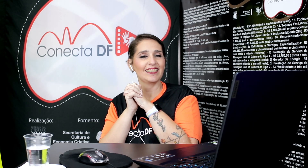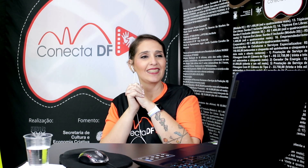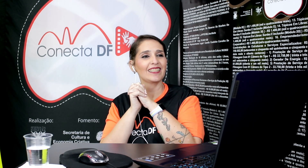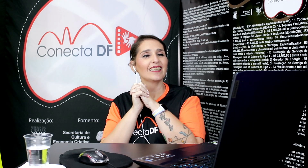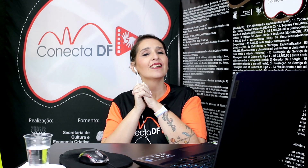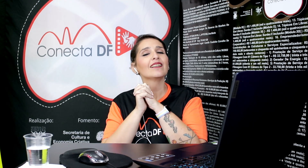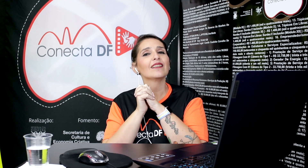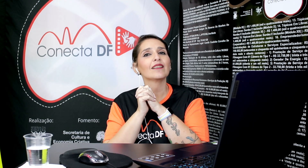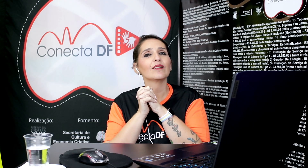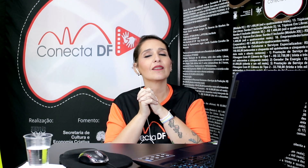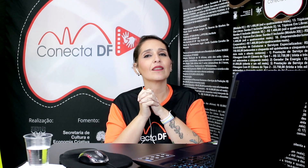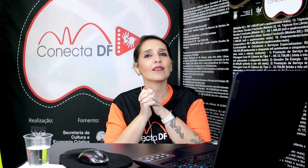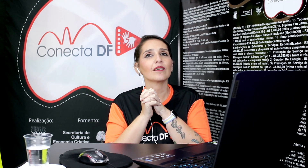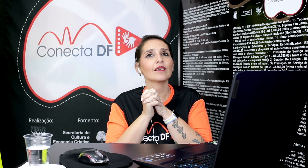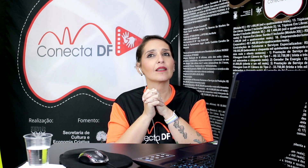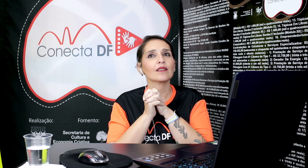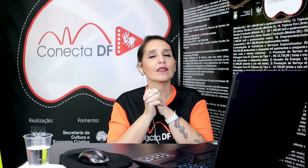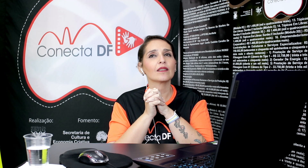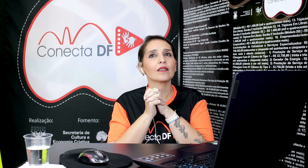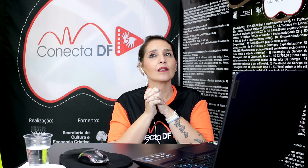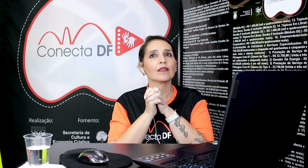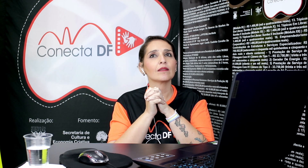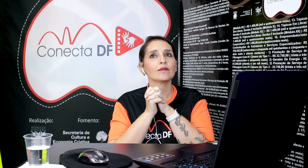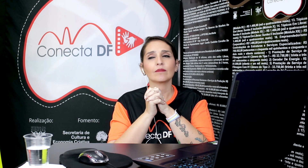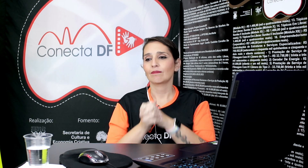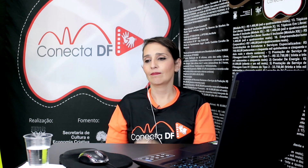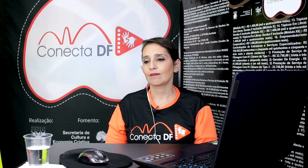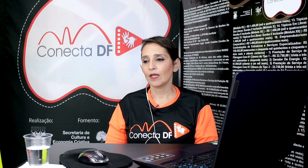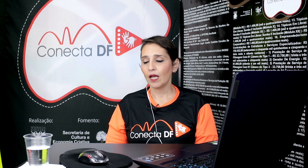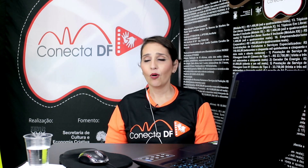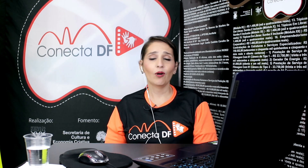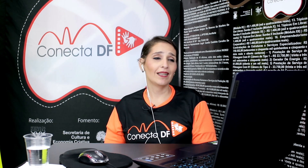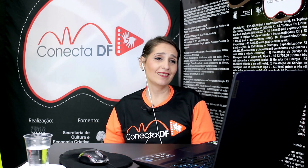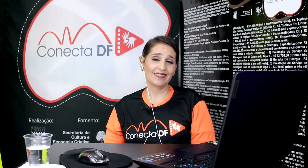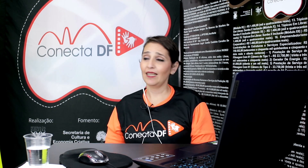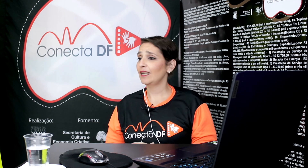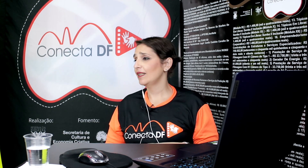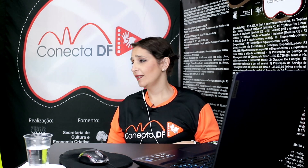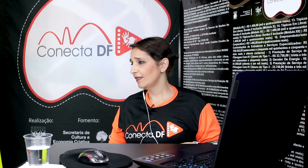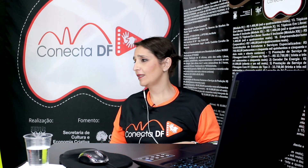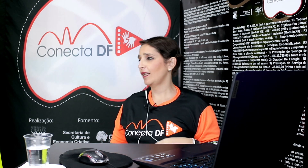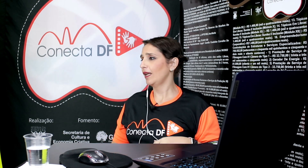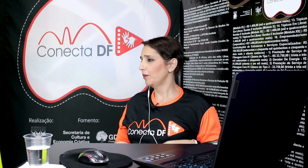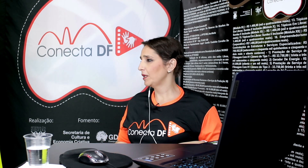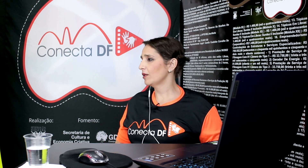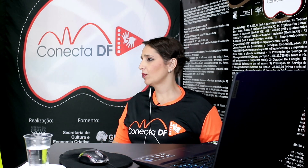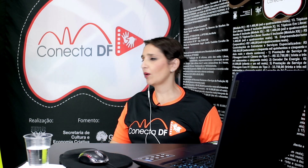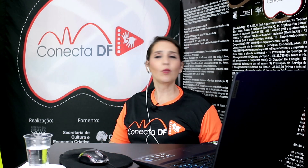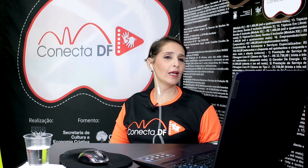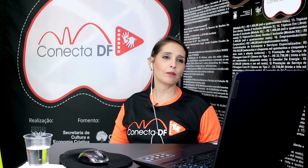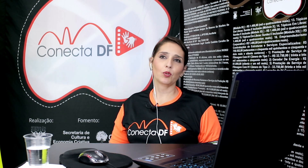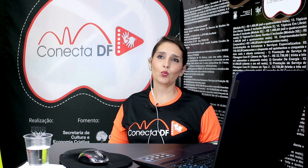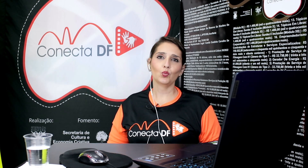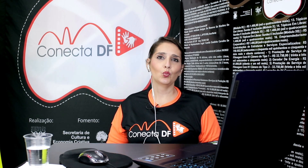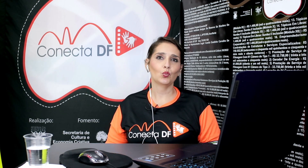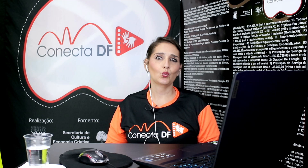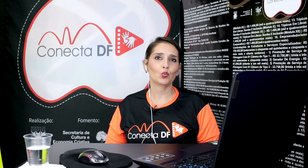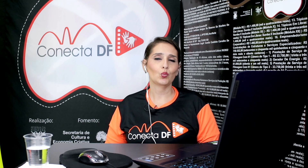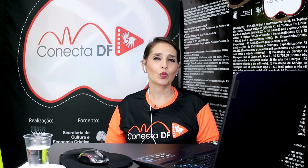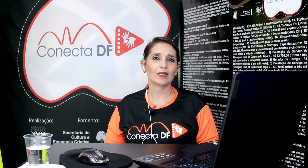Professora, eu queria saber se tem um sinal para siriguela. Olha, tem, mas eu não